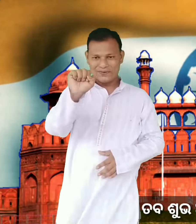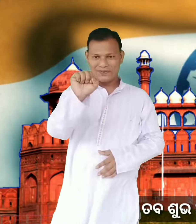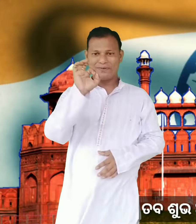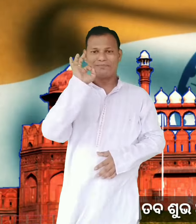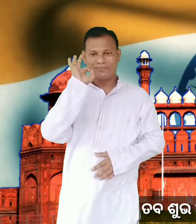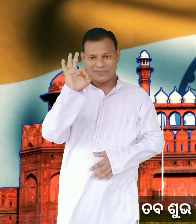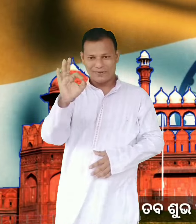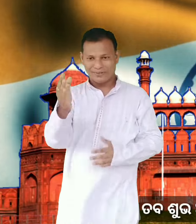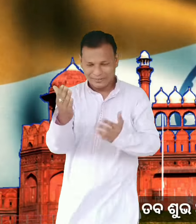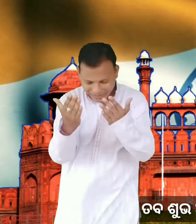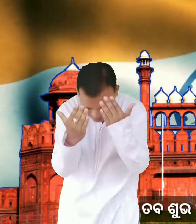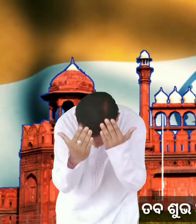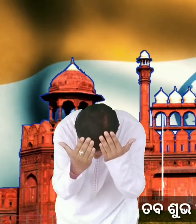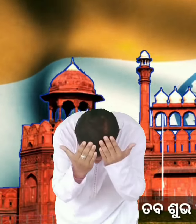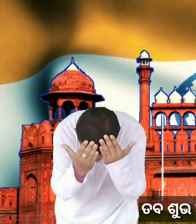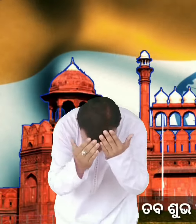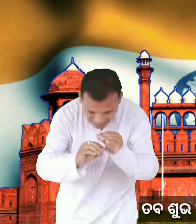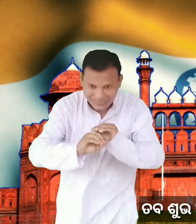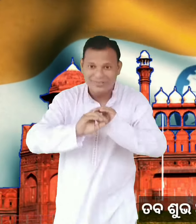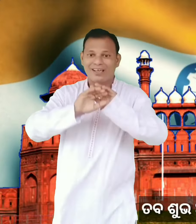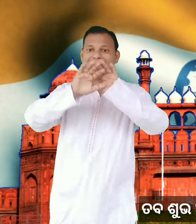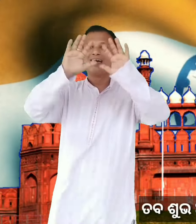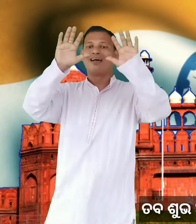गाए तब जय गाथा।